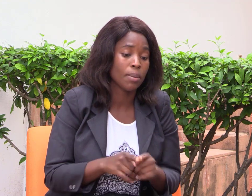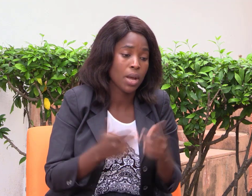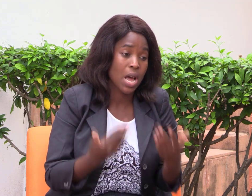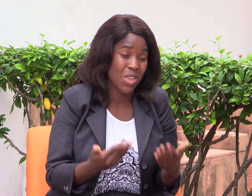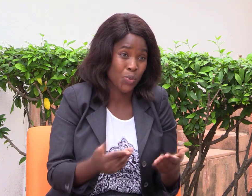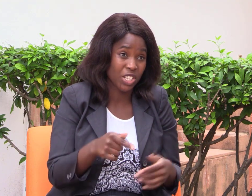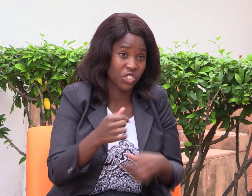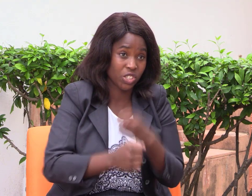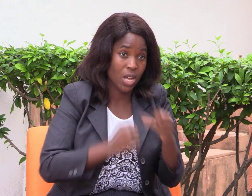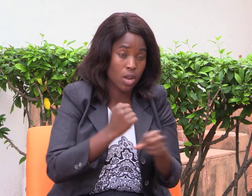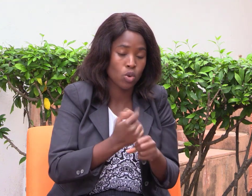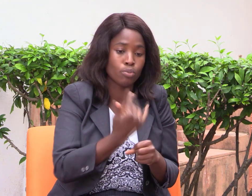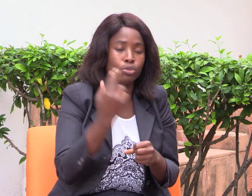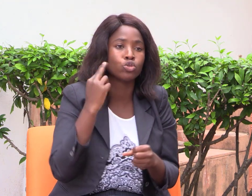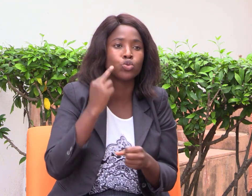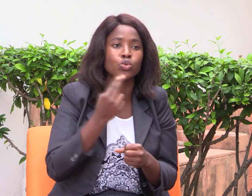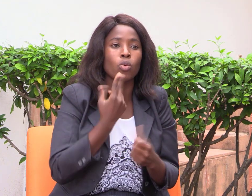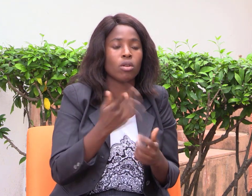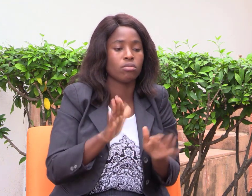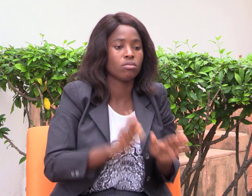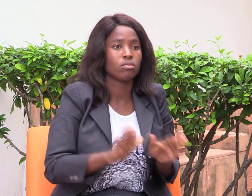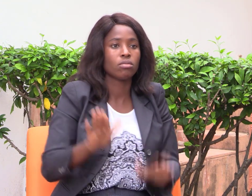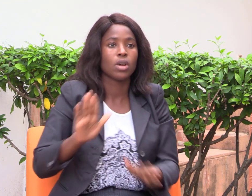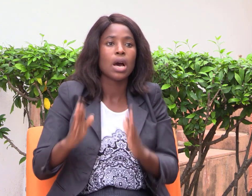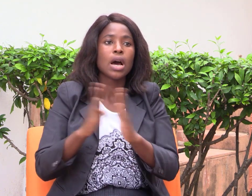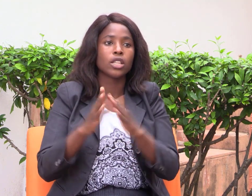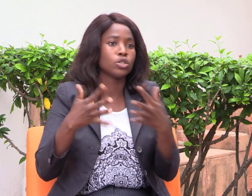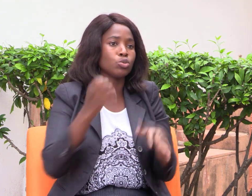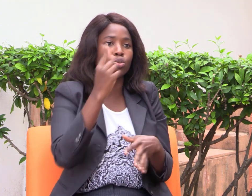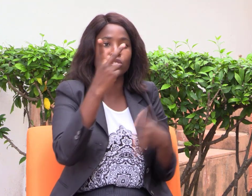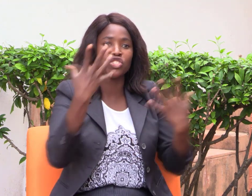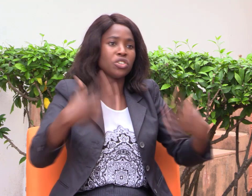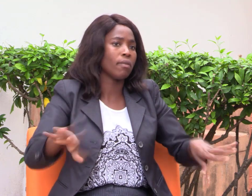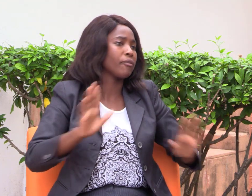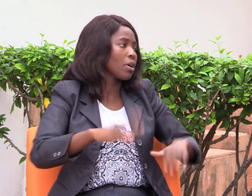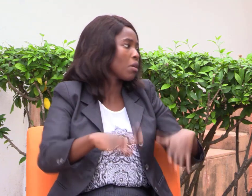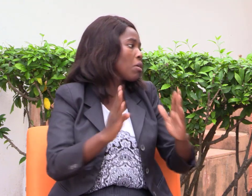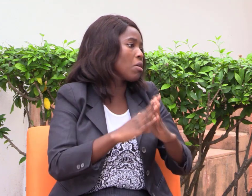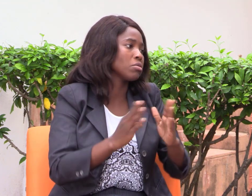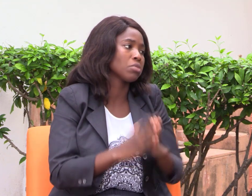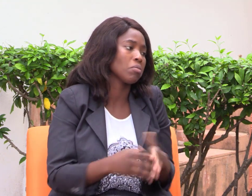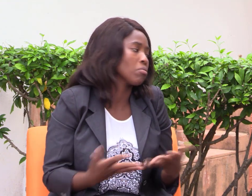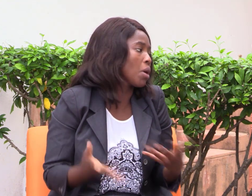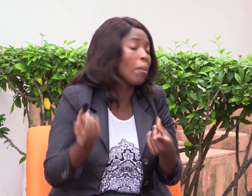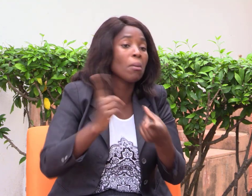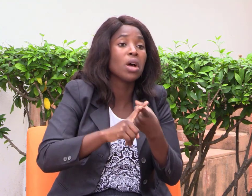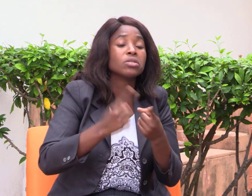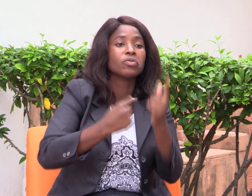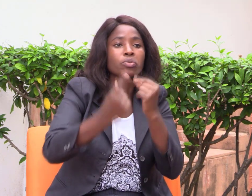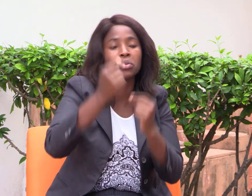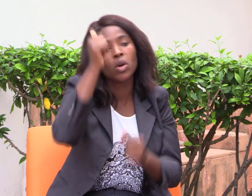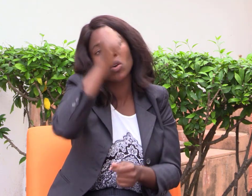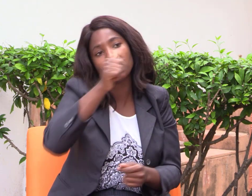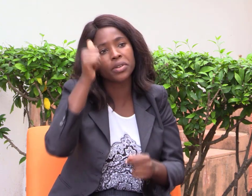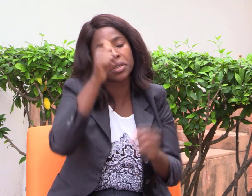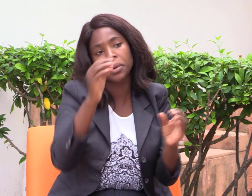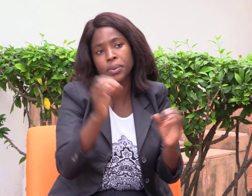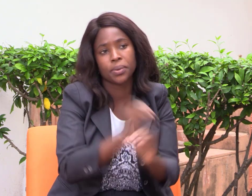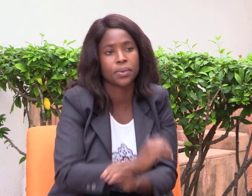classe e daqui para diante fica sem saber o que fazer. Exemplo, há muitas crianças surdas que já terminaram a